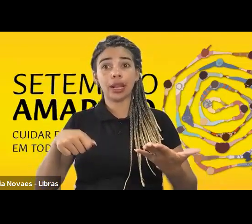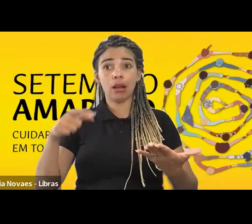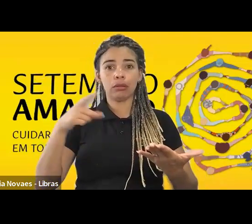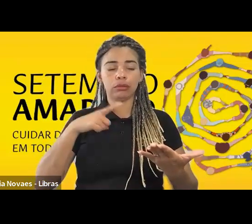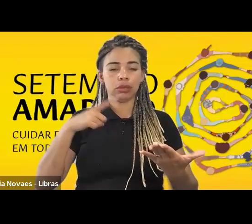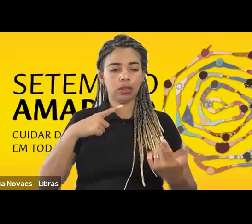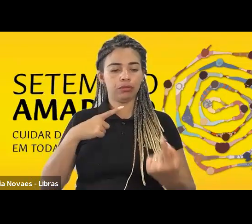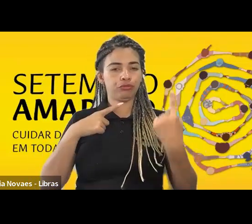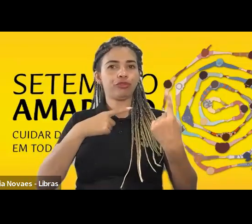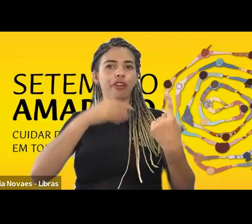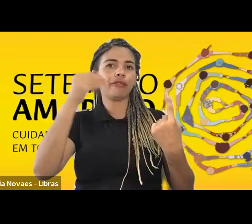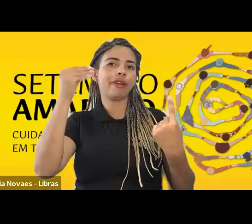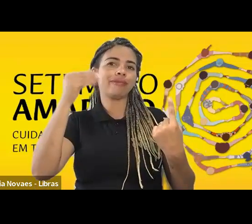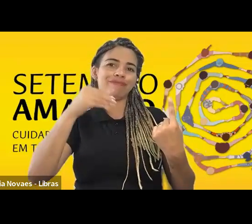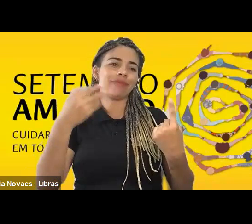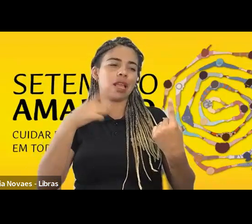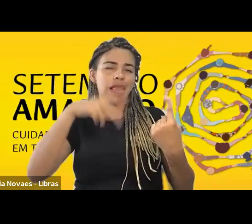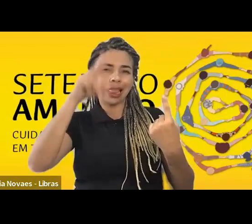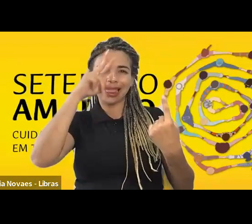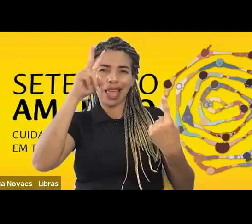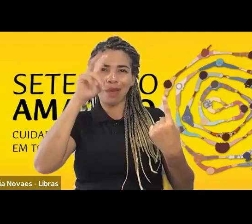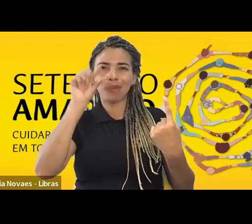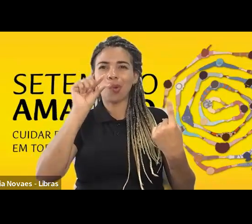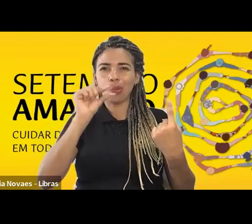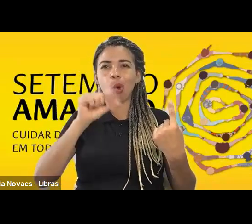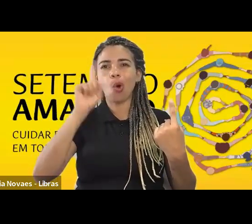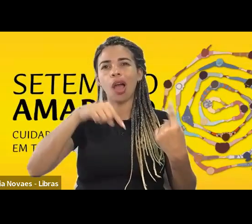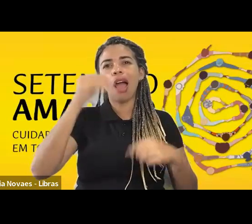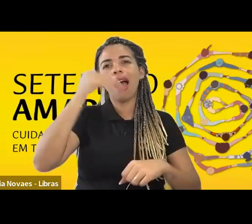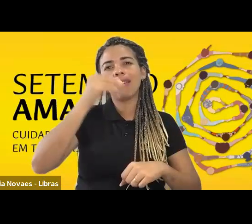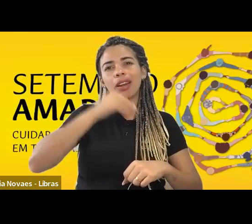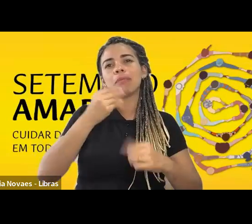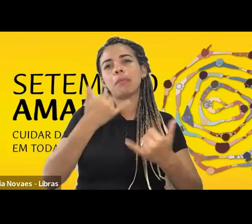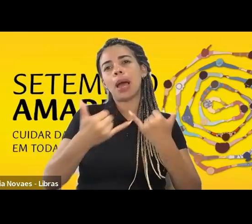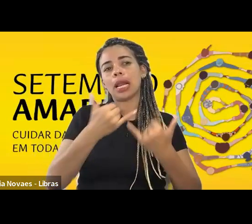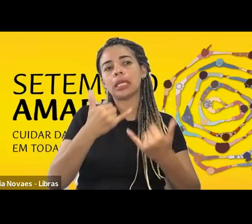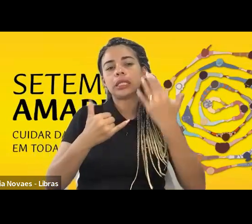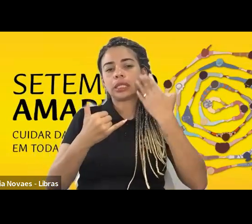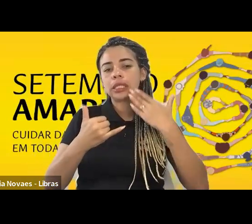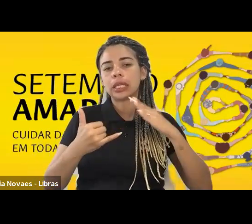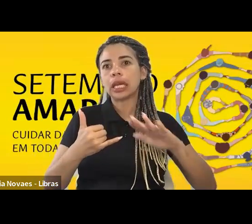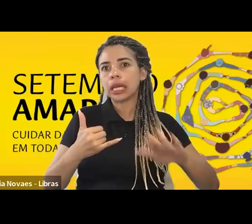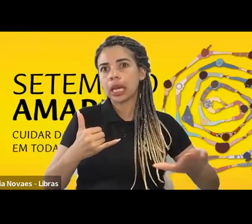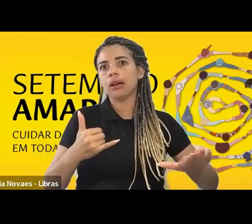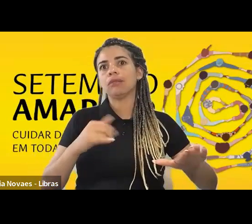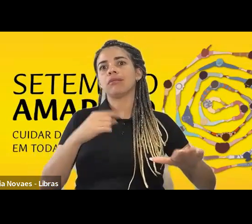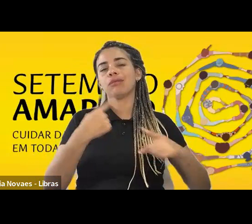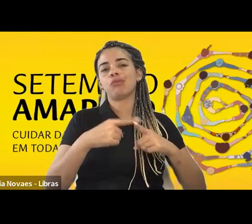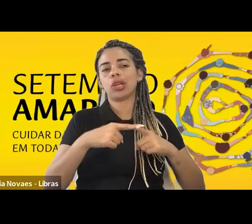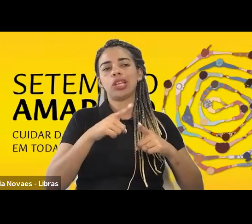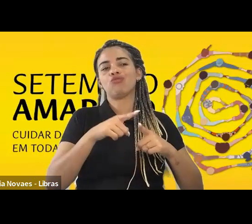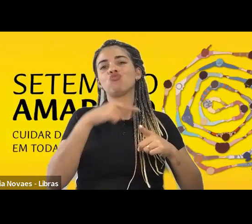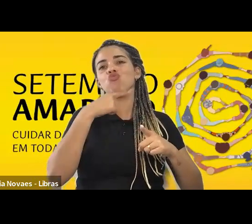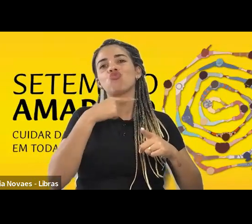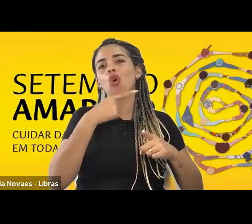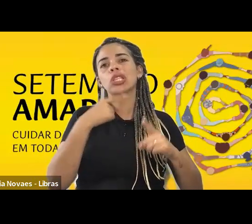uma fragilidade que lembra, né, a fragilidade da criança, de ainda ser pouco capaz